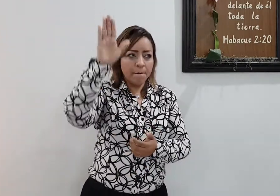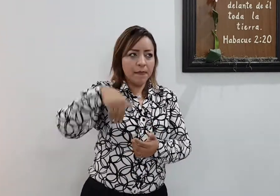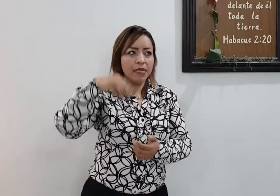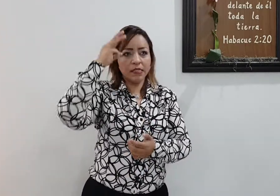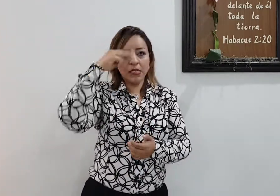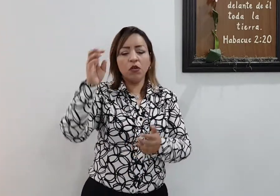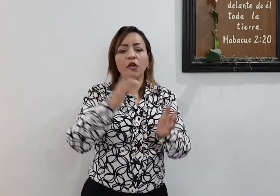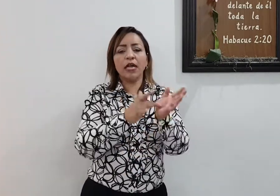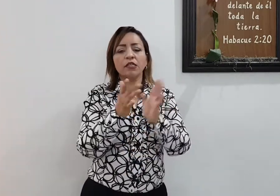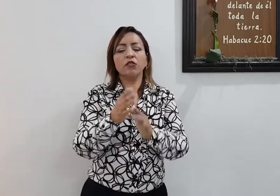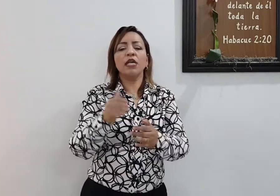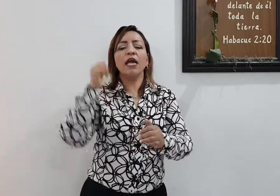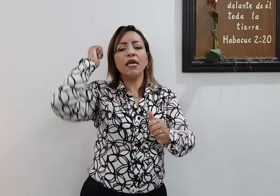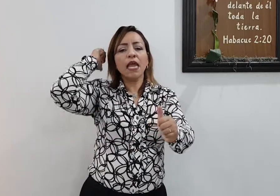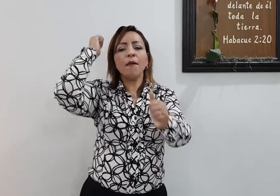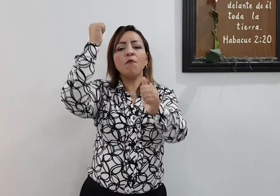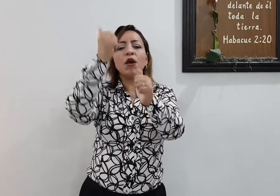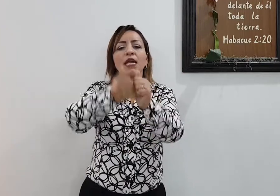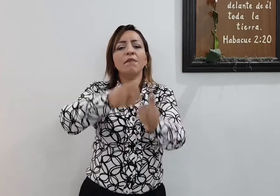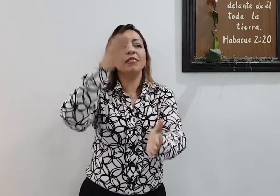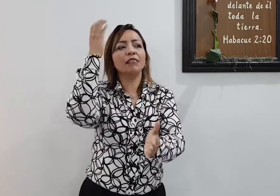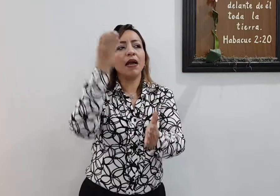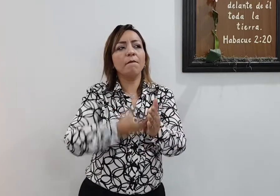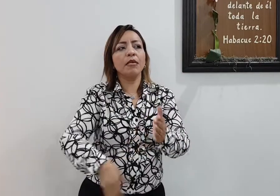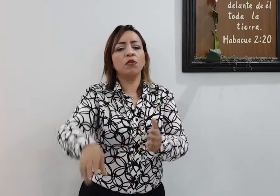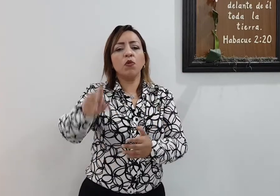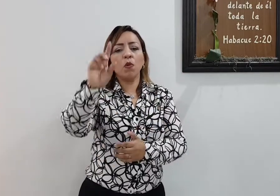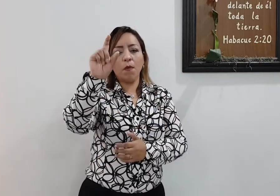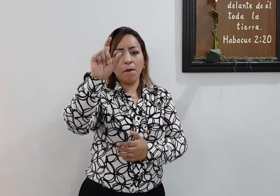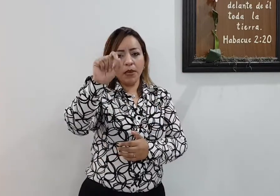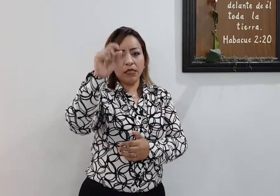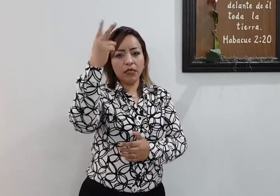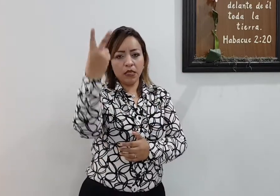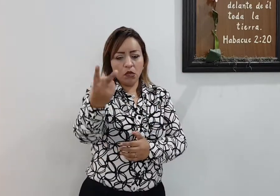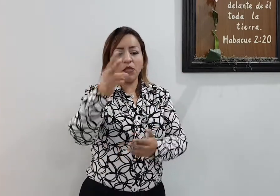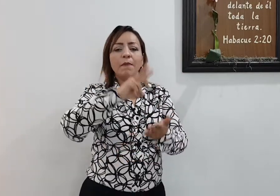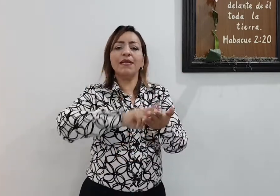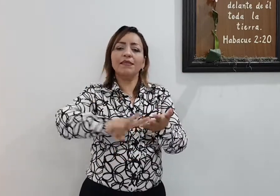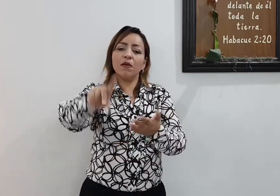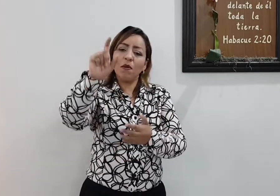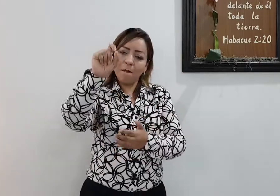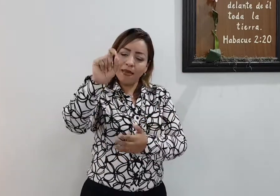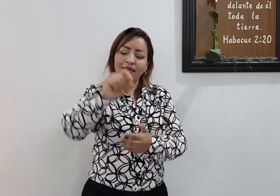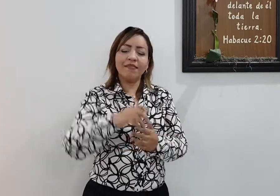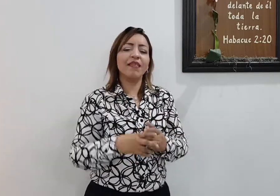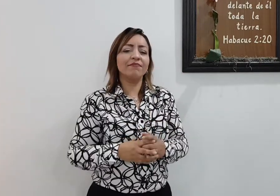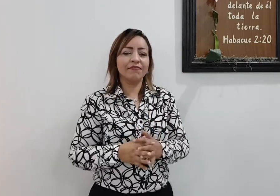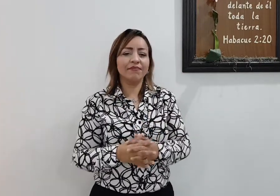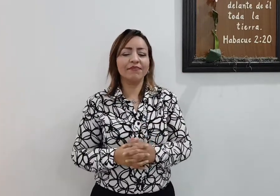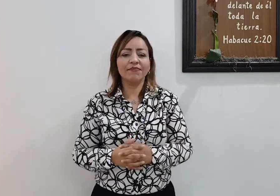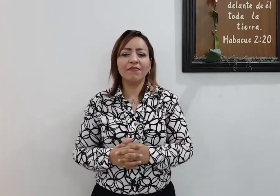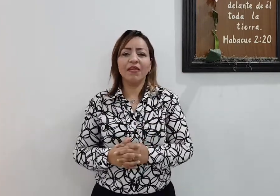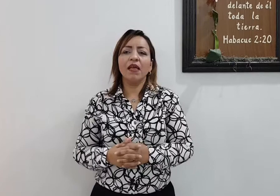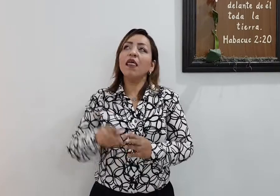la Biblia. Un clamor por decirle a Jesús: regresa, Señor. Él ha prometido que va a venir. Y ese es el